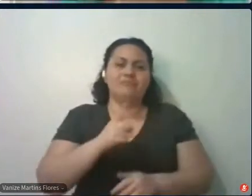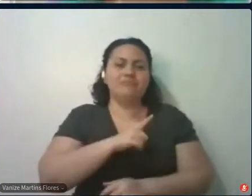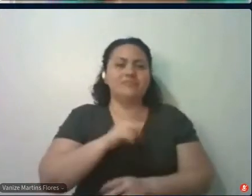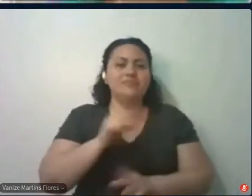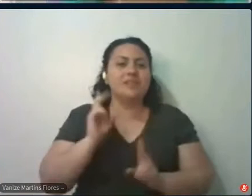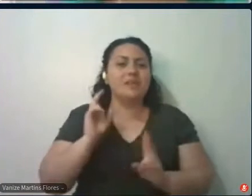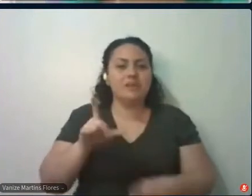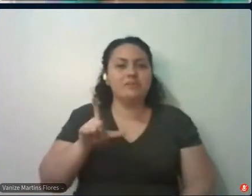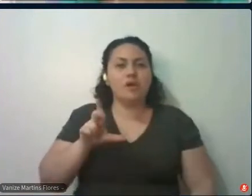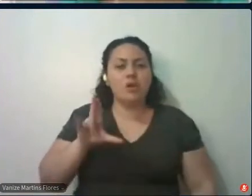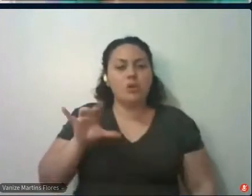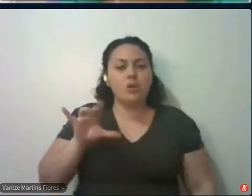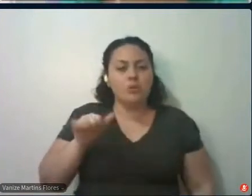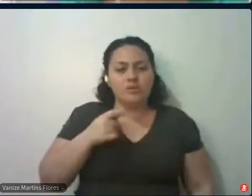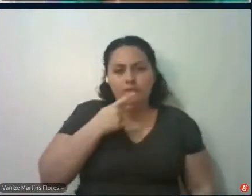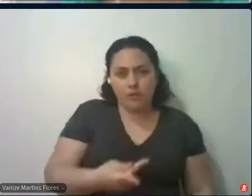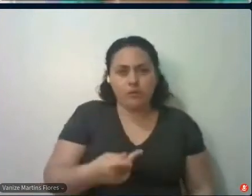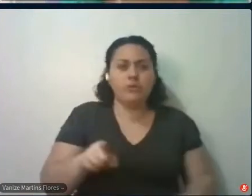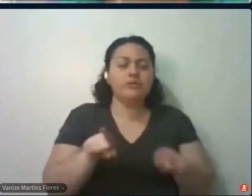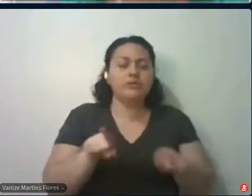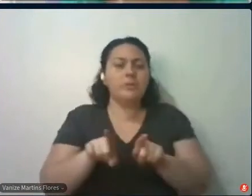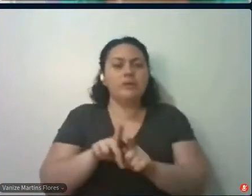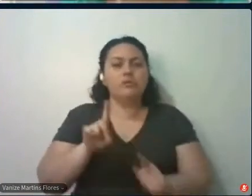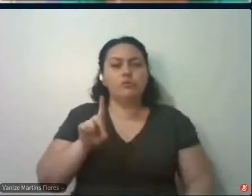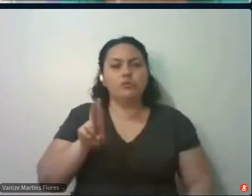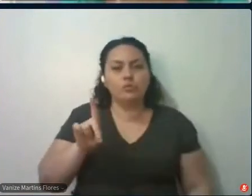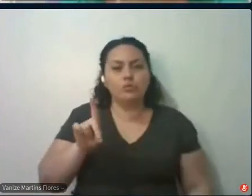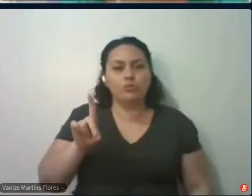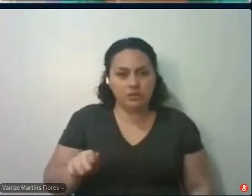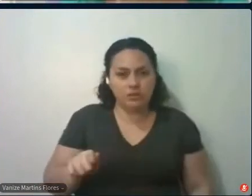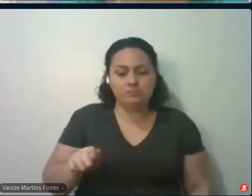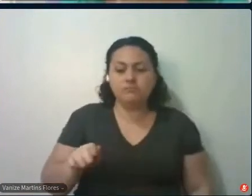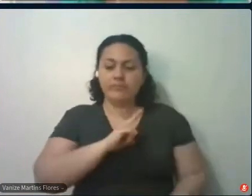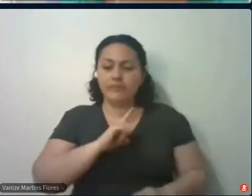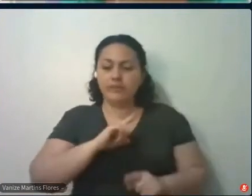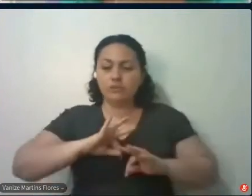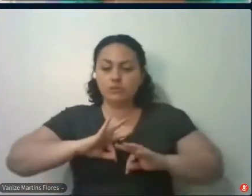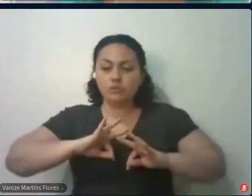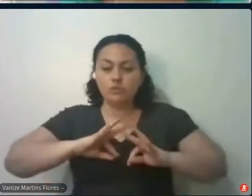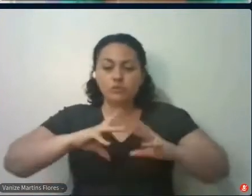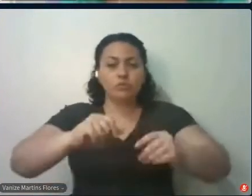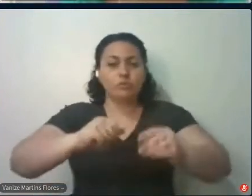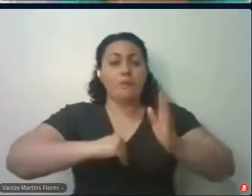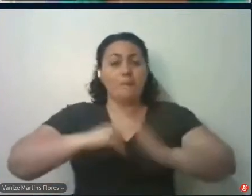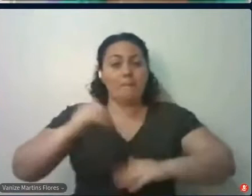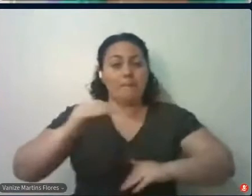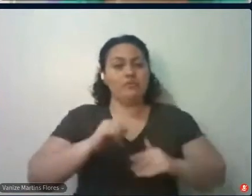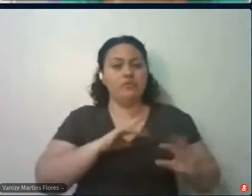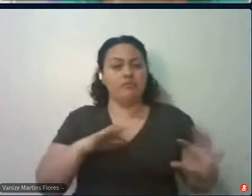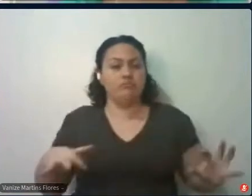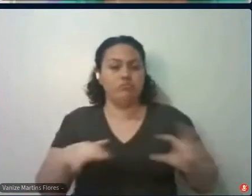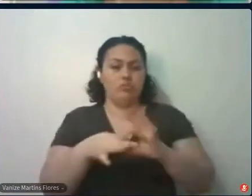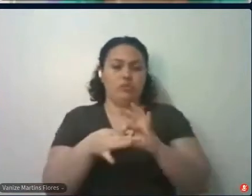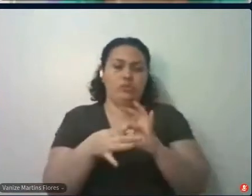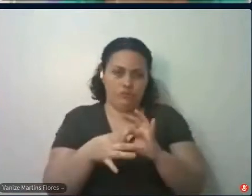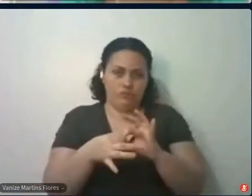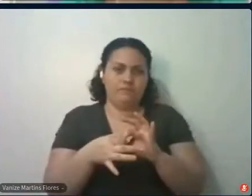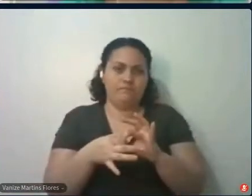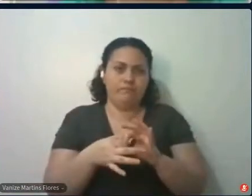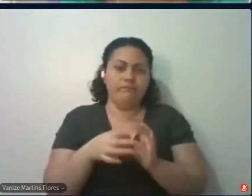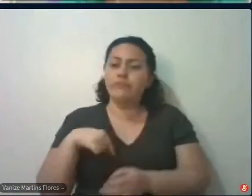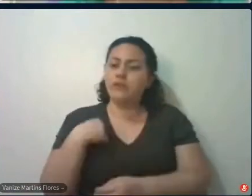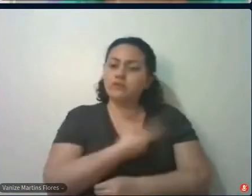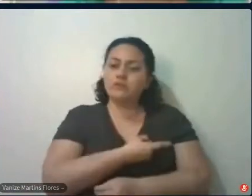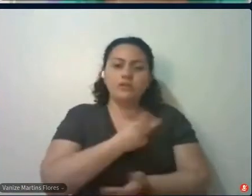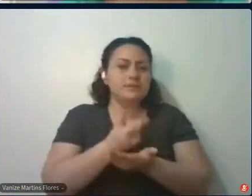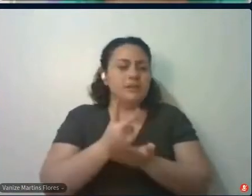da Duda, que as ações, elas estão todas integradas, né? Então, desde o início, nós estamos integradas, pensando nas